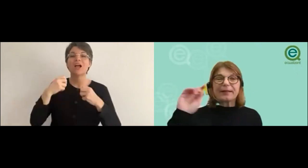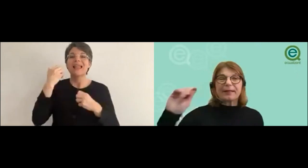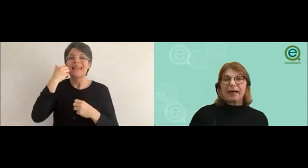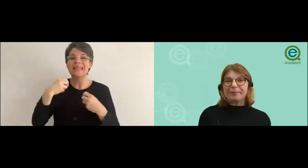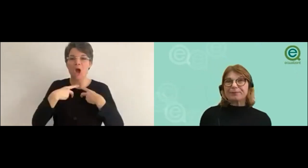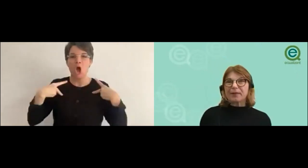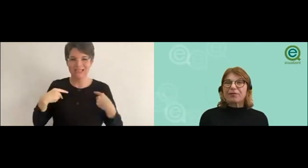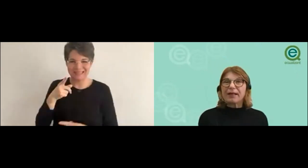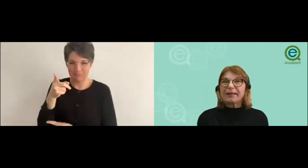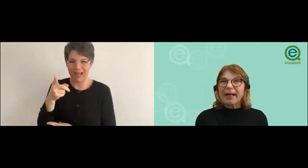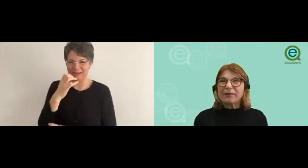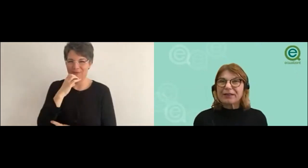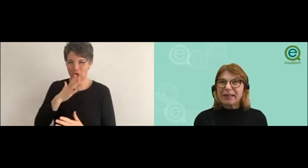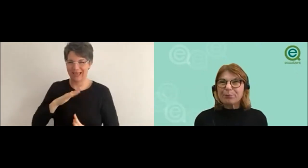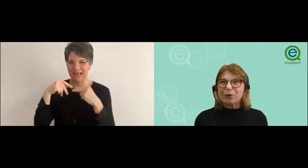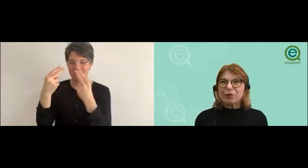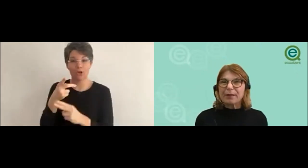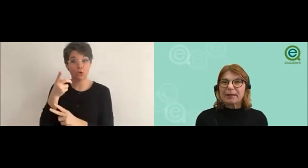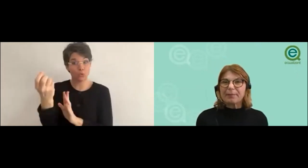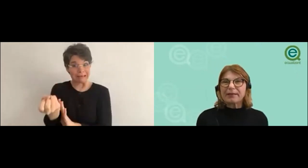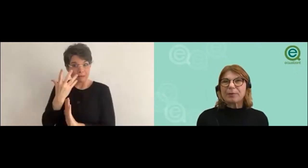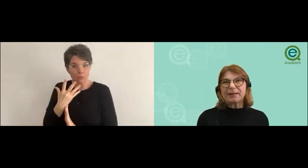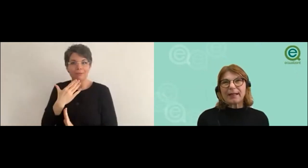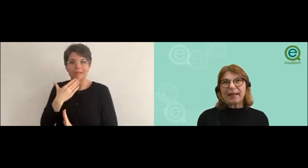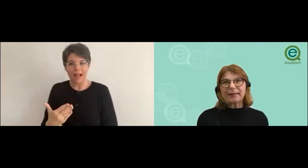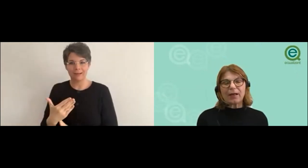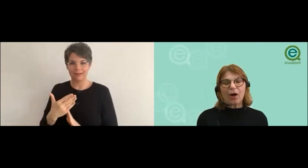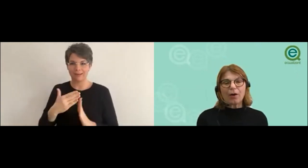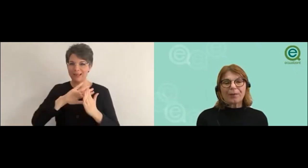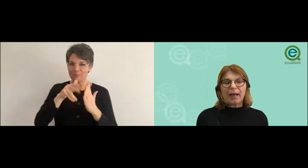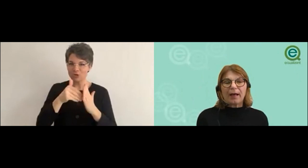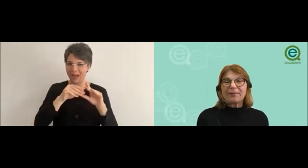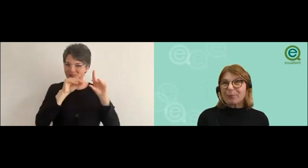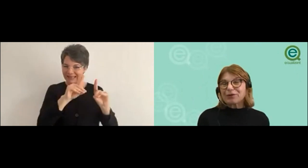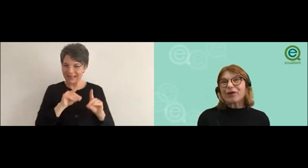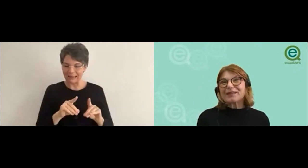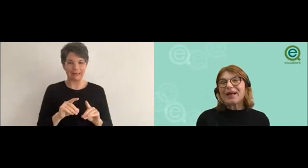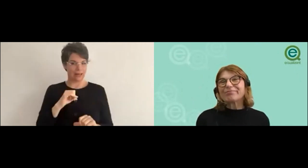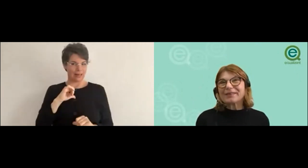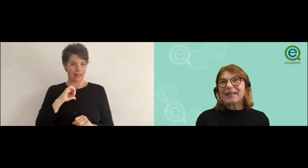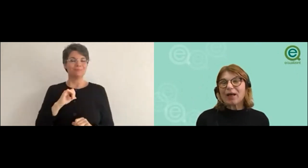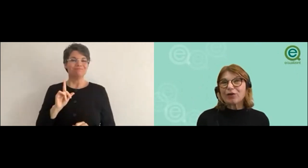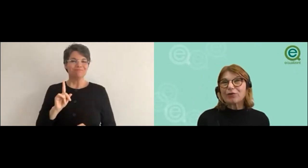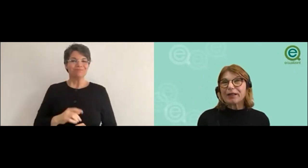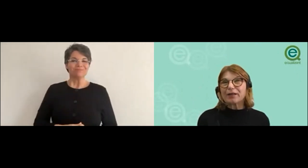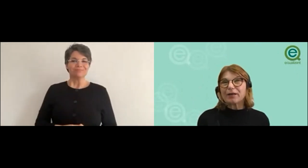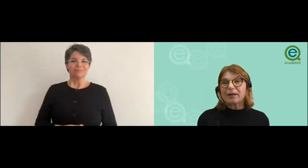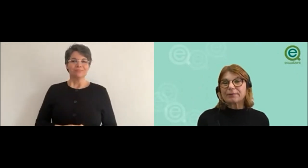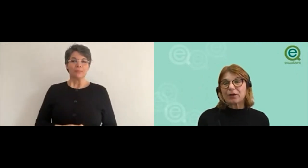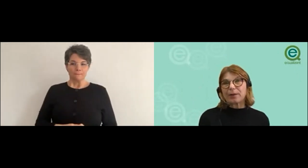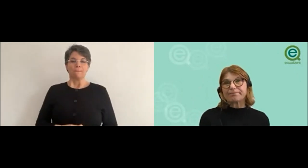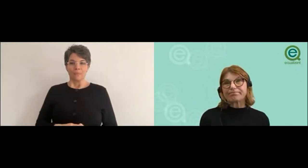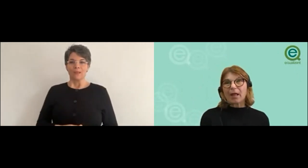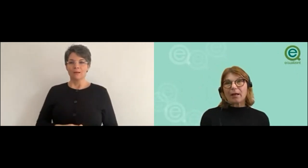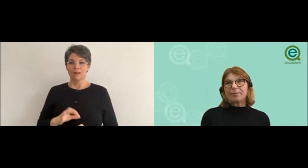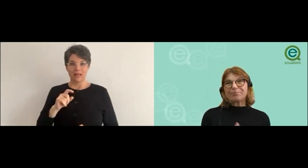Siebert, vielen Dank für den Input über Gebärdensprachdidaktik auch. Wir haben uns auch sehr, sehr, sehr ausführlich